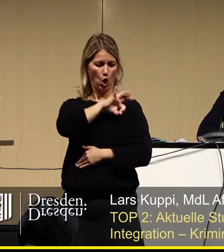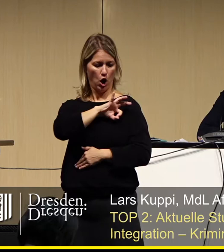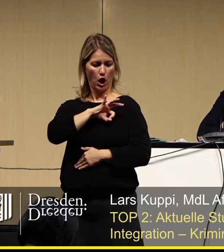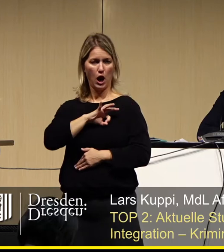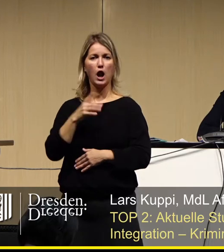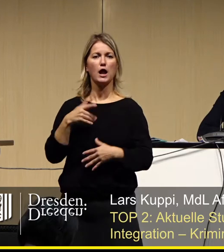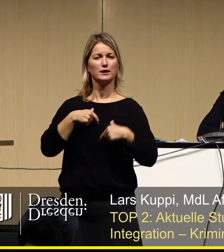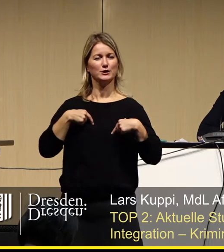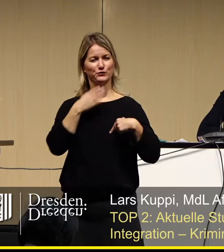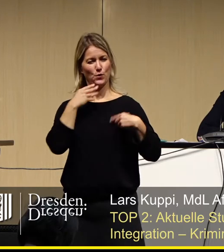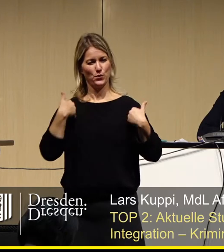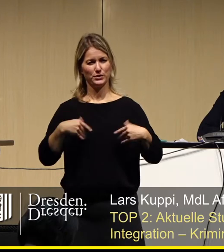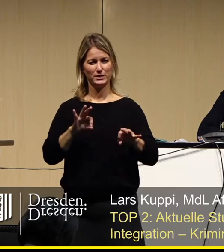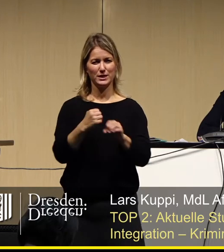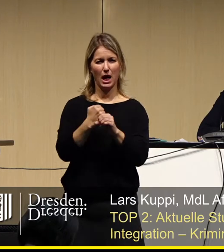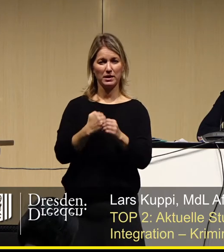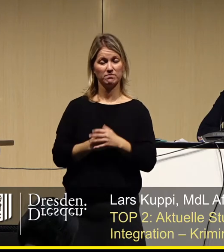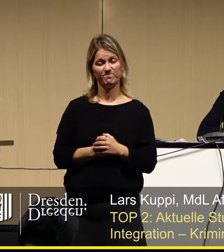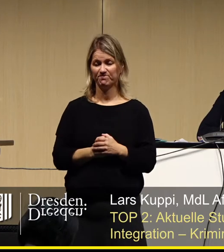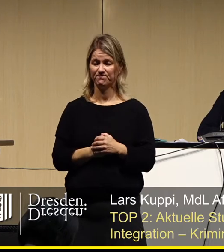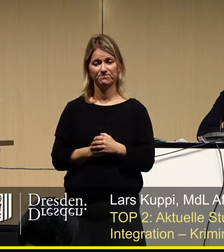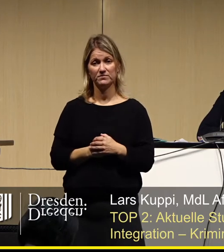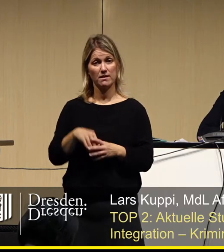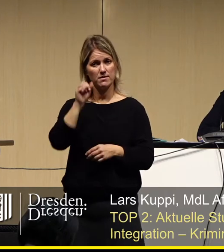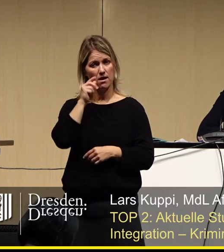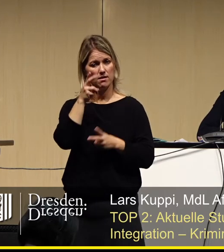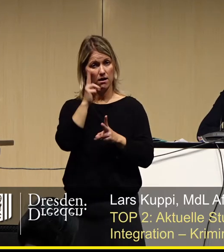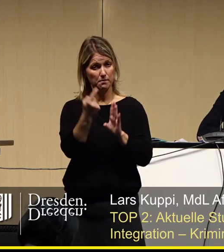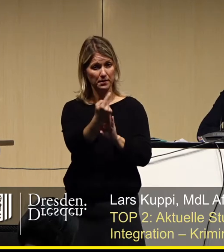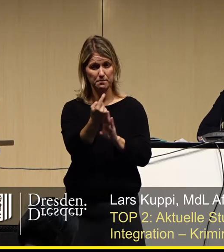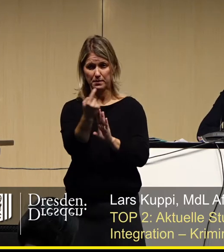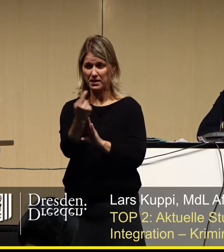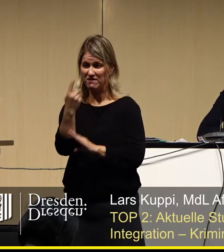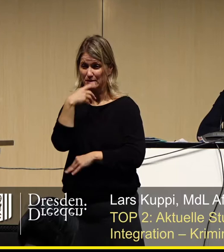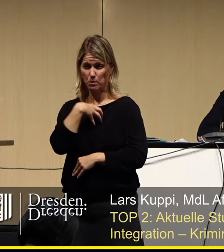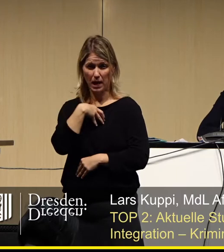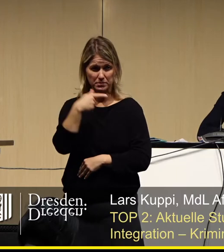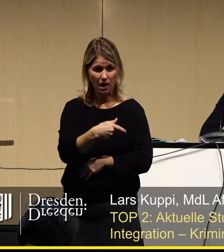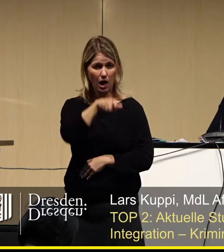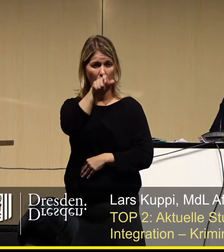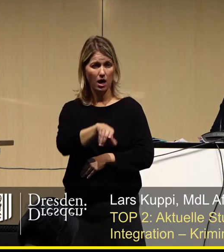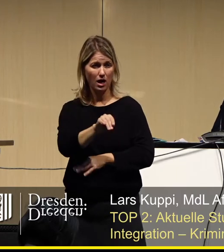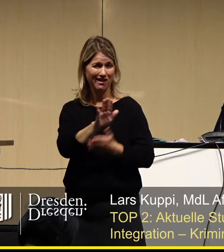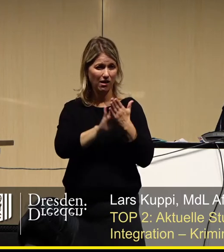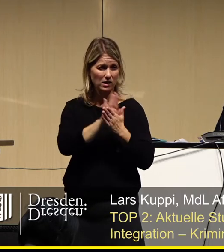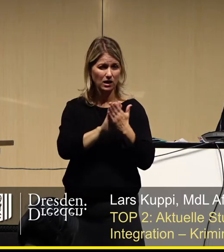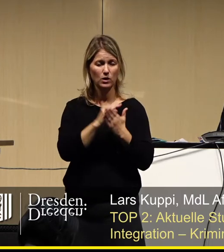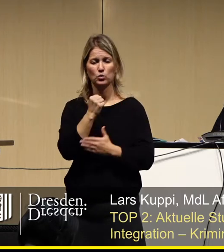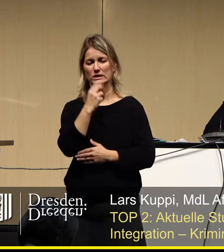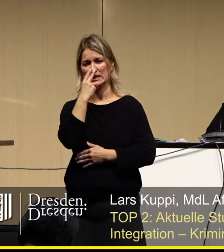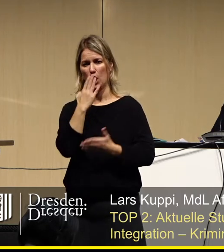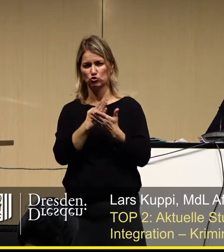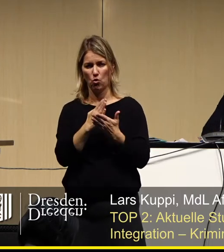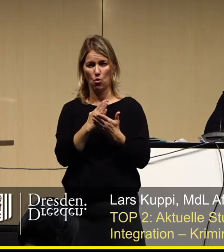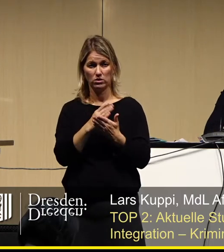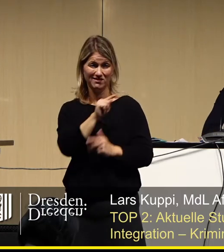der Uniform, sondern bekommt die tagtäglichen Probleme der Bürger hautnah mit. Da interessiert es auch nicht, ob die